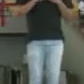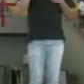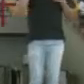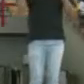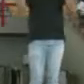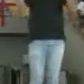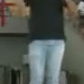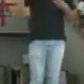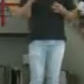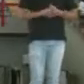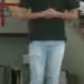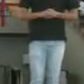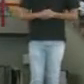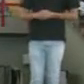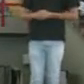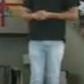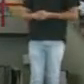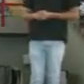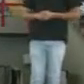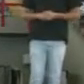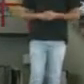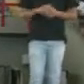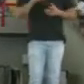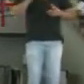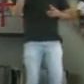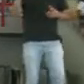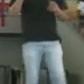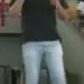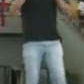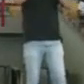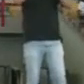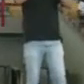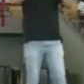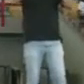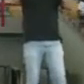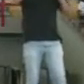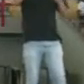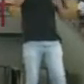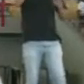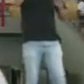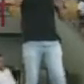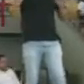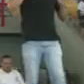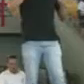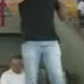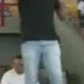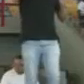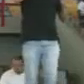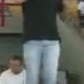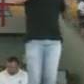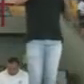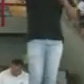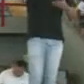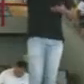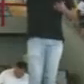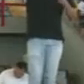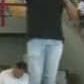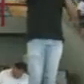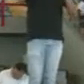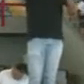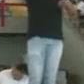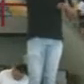telão, tá? Nós temos, além de palavras-chave e paráfrase do comando, uma obrigação, que é uma tese.